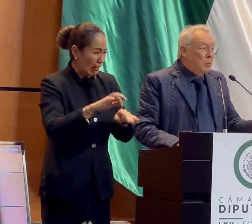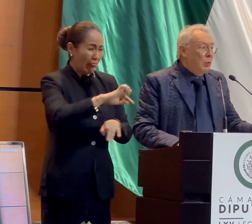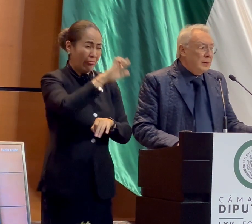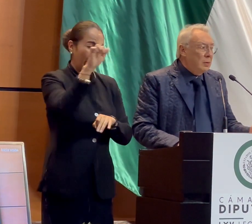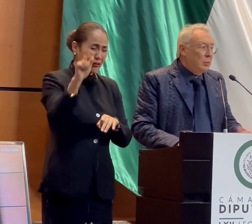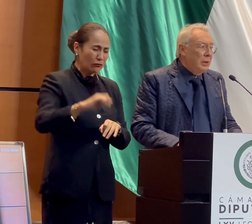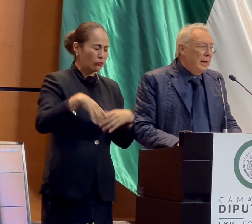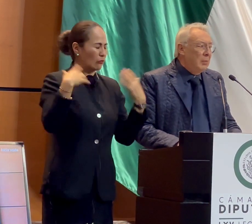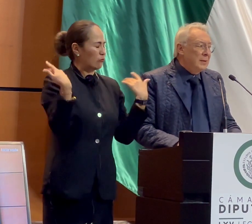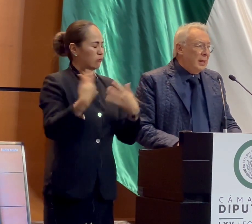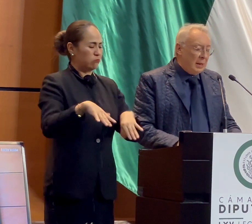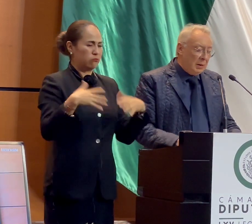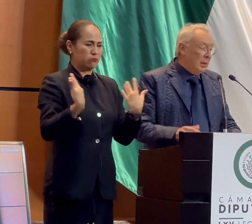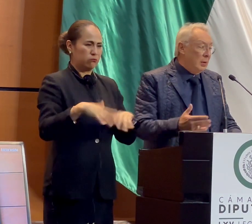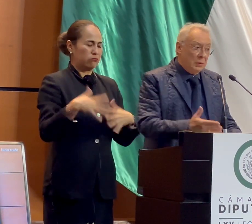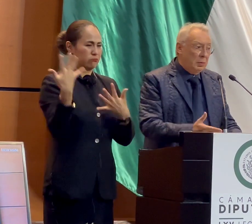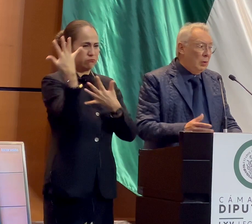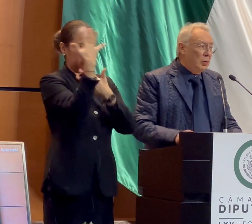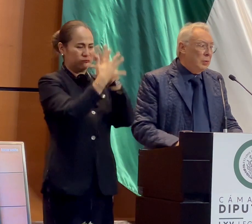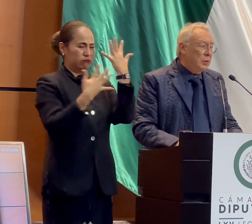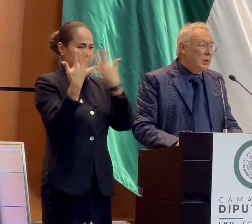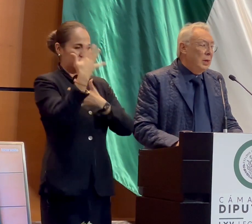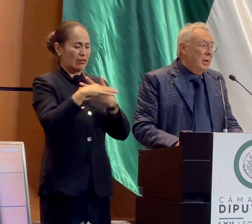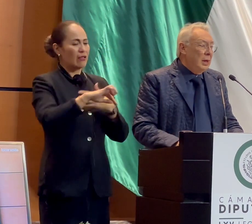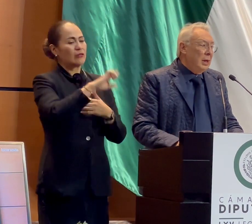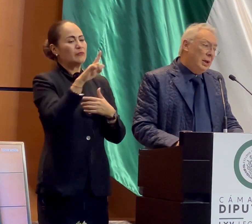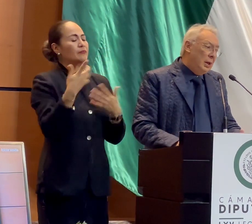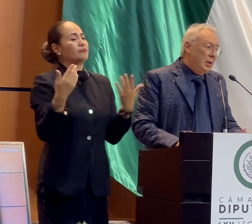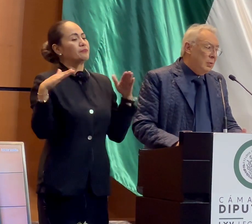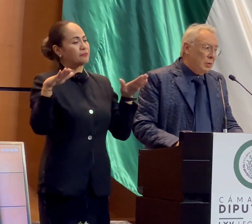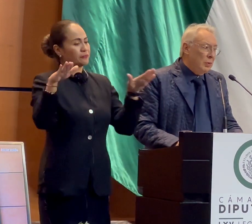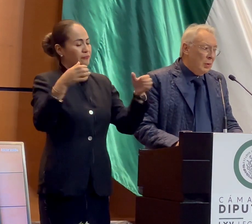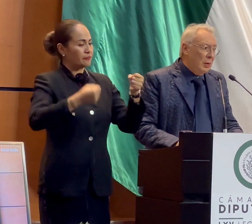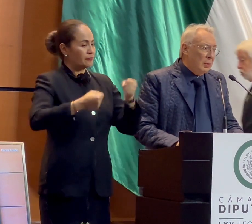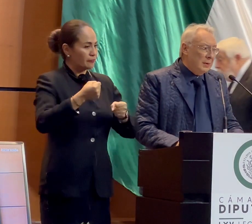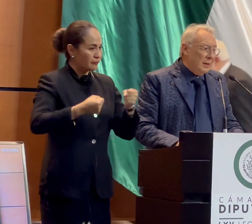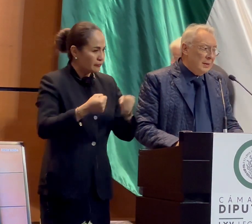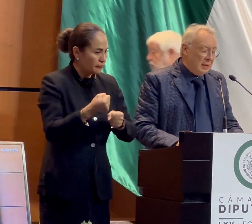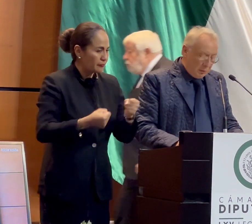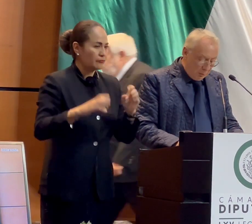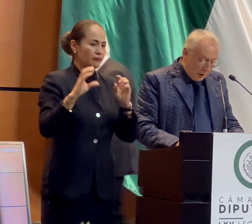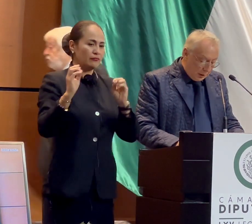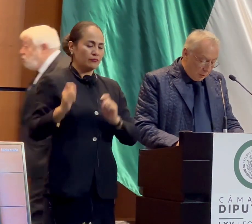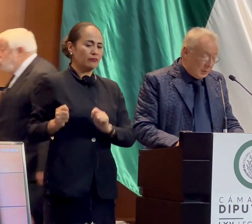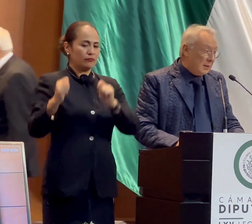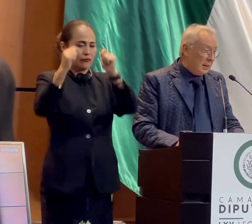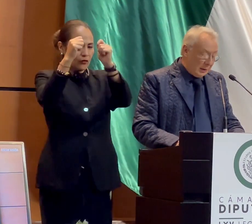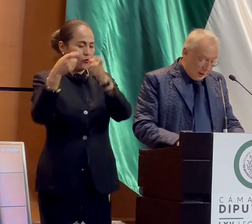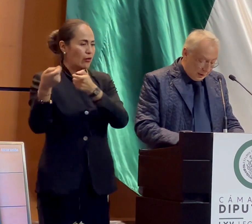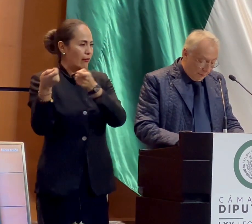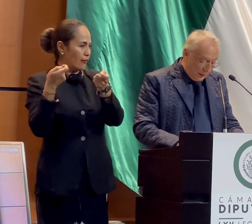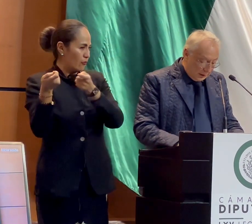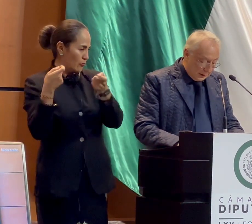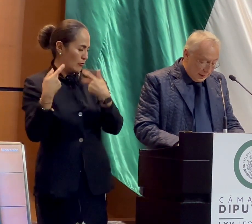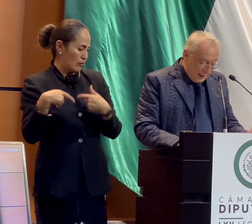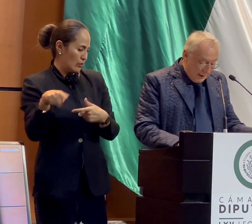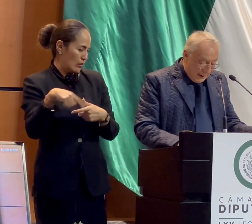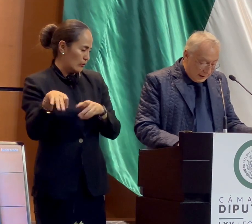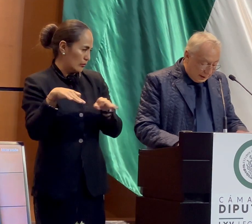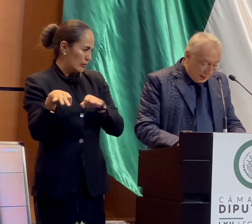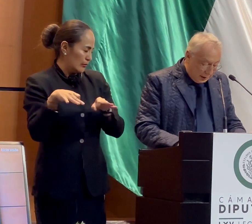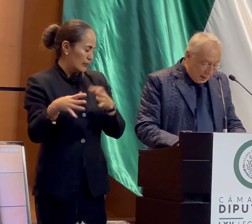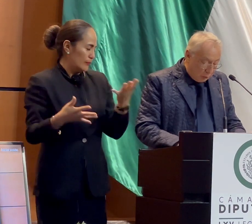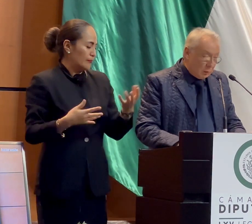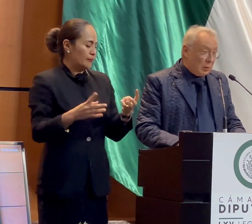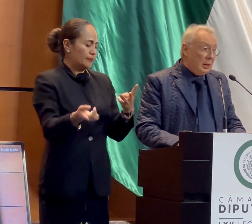por supuesto, vulnerables quedaron los pilotos y los controladores en ese nivel para entonces, en esas fechas.